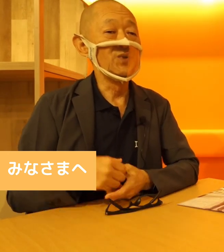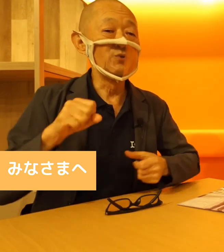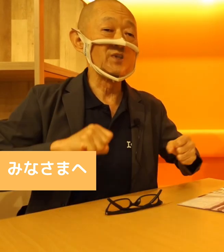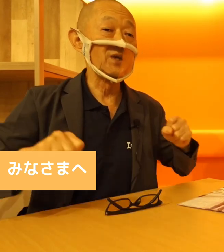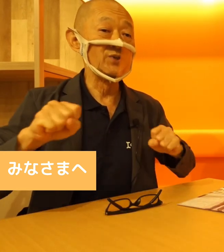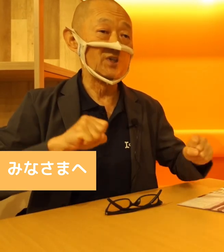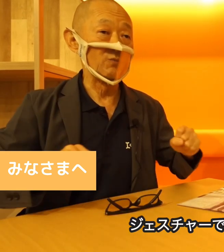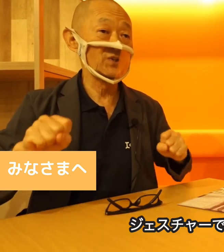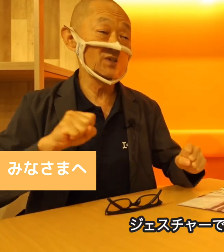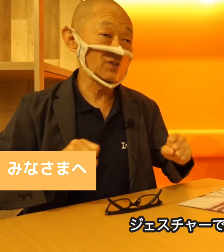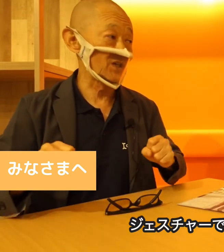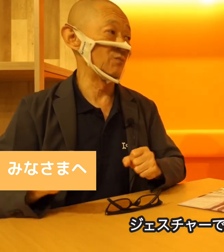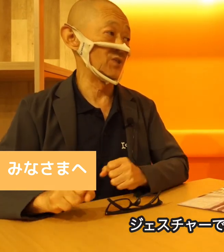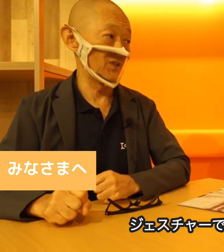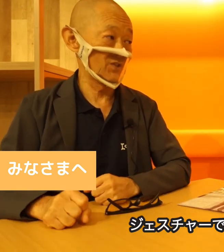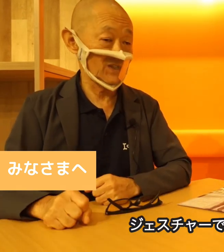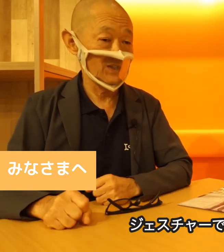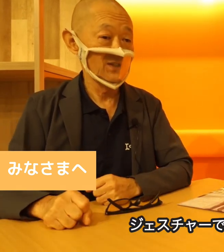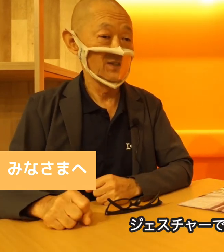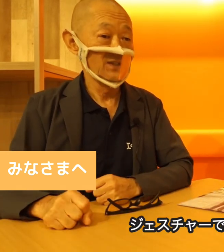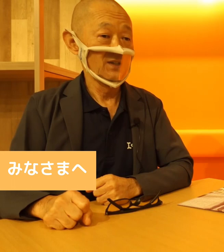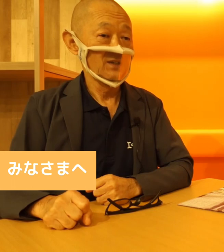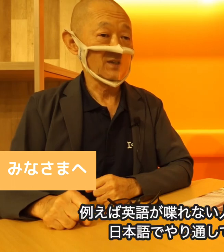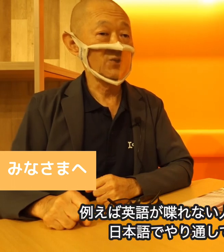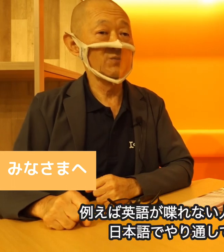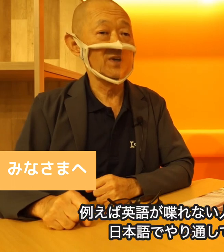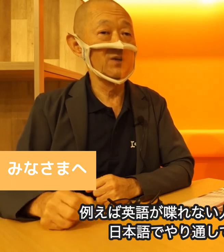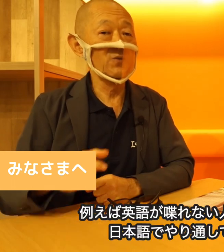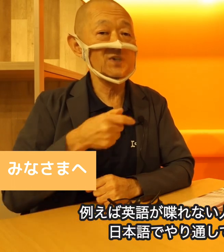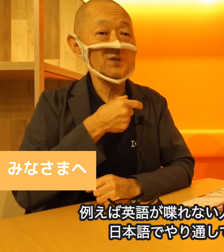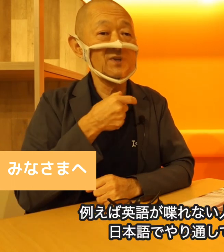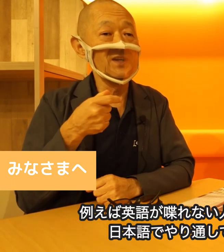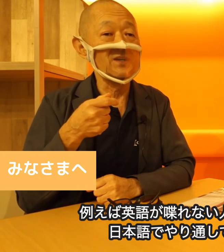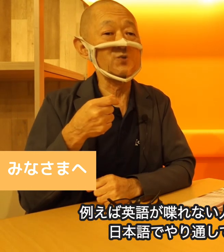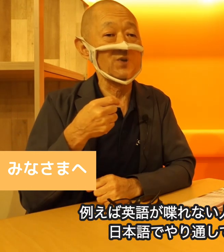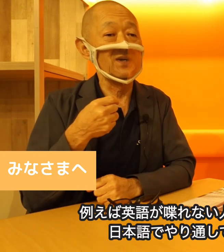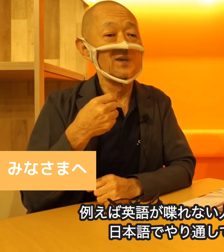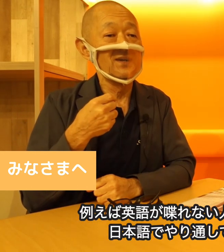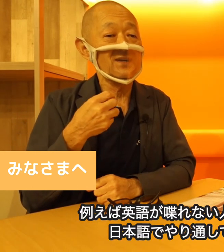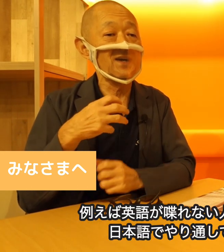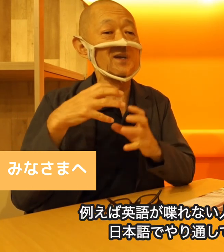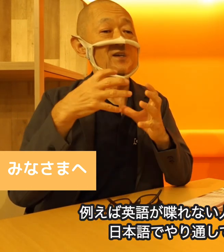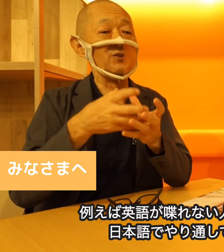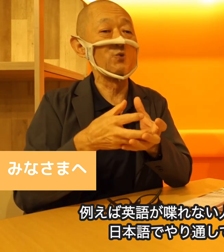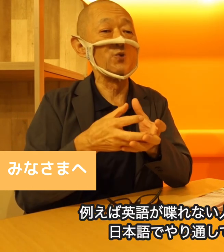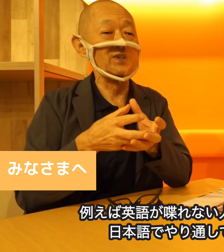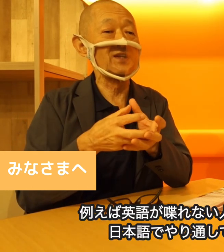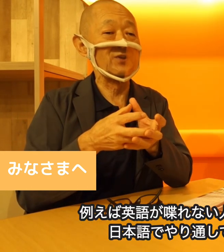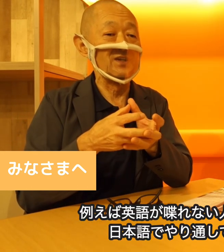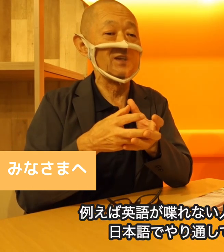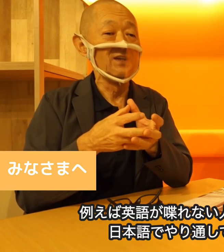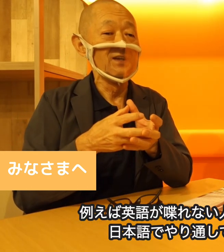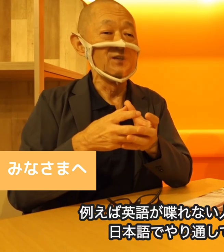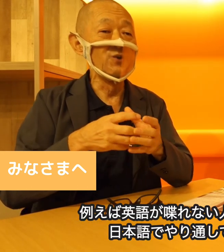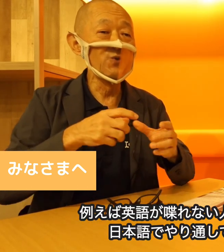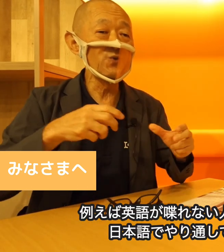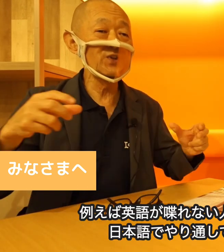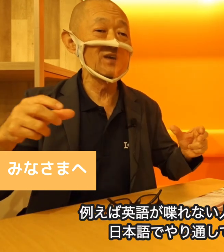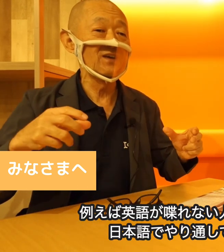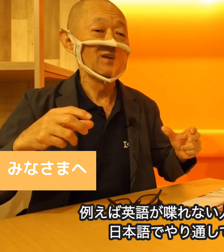振り手振りでもジェスチャーでもいいですし、例えば英語が喋れない人が海外に旅行に行った時に日本語で